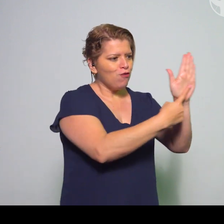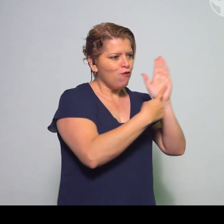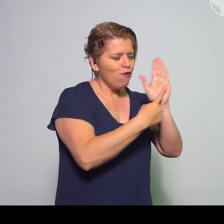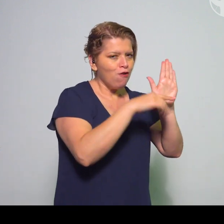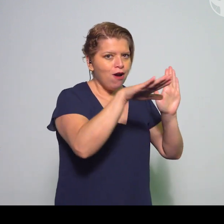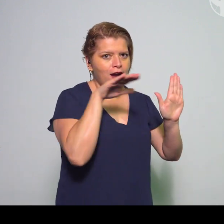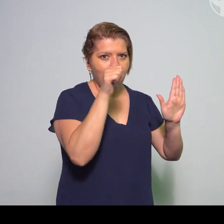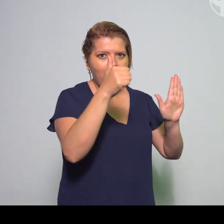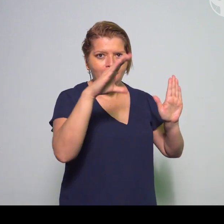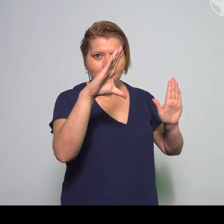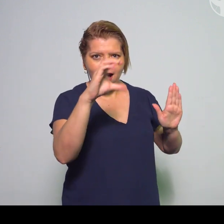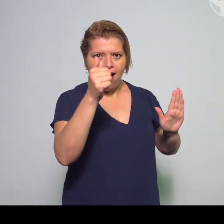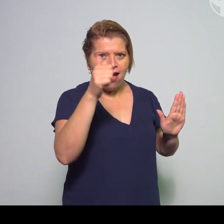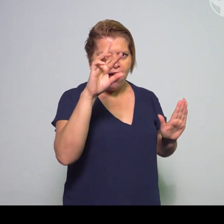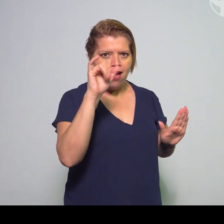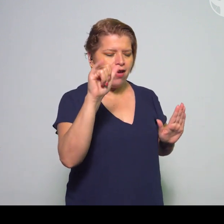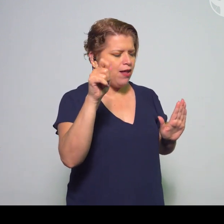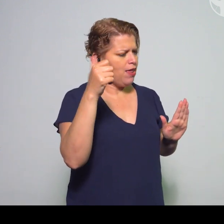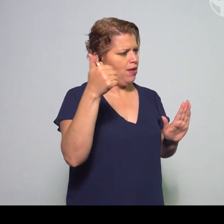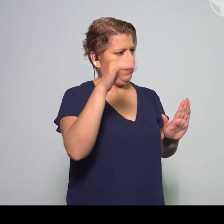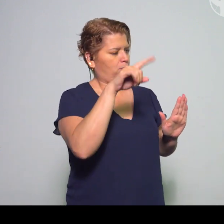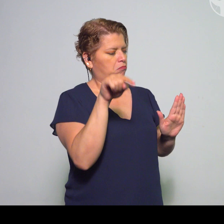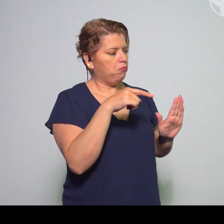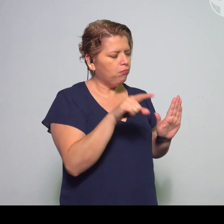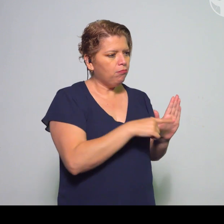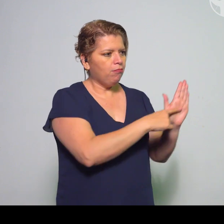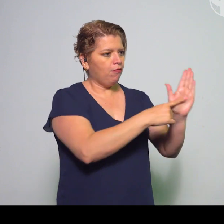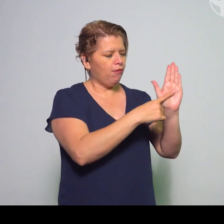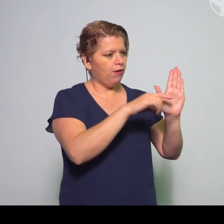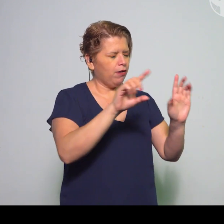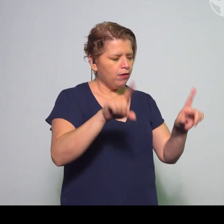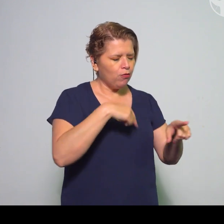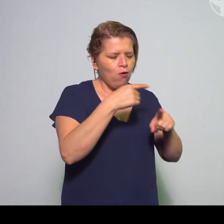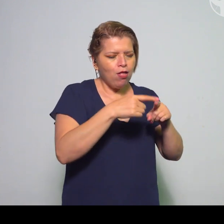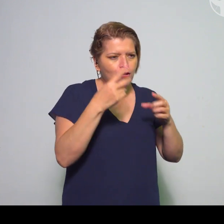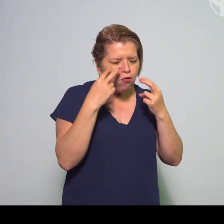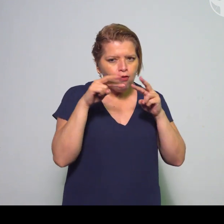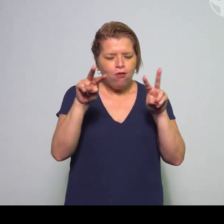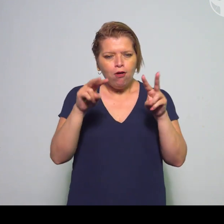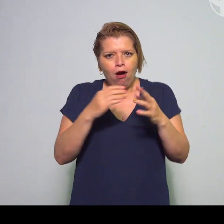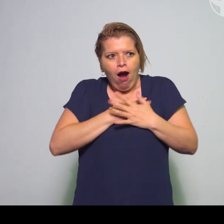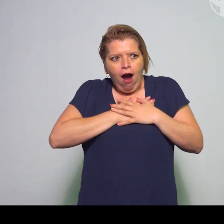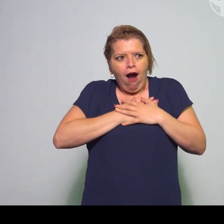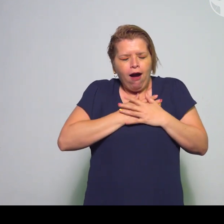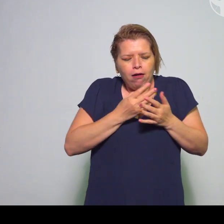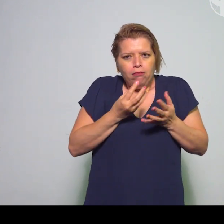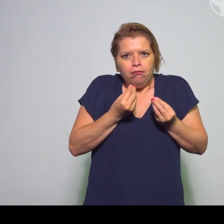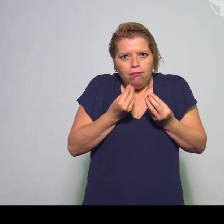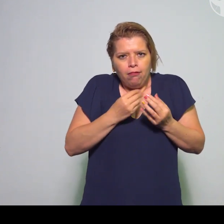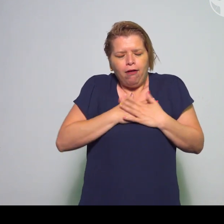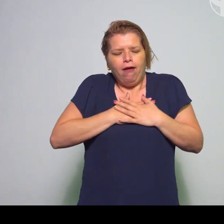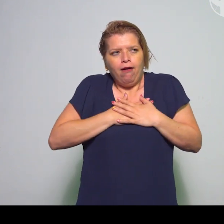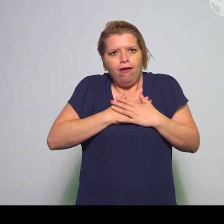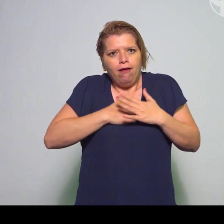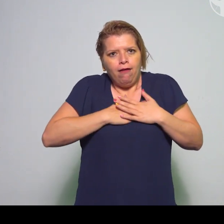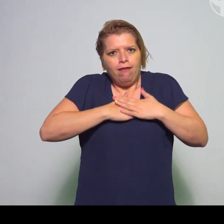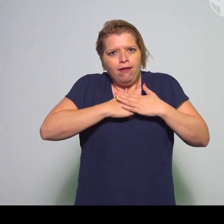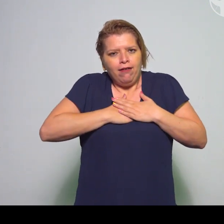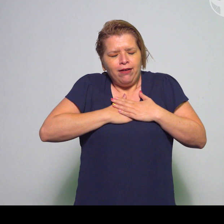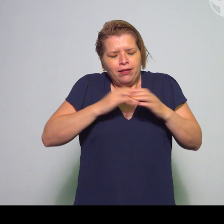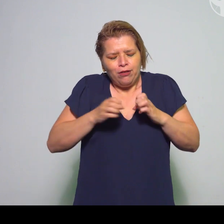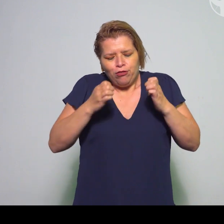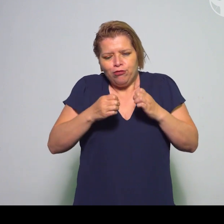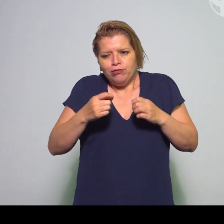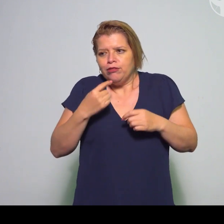a Zacarías a la derecha del altar del incienso. Al verlo, Zacarías se asustó y el temor se apoderó de